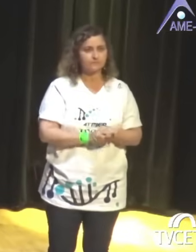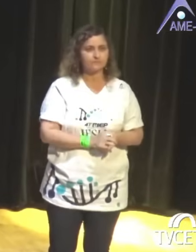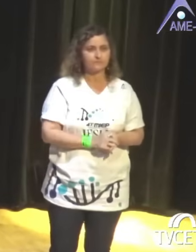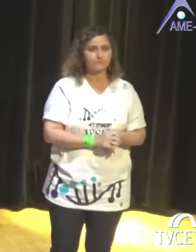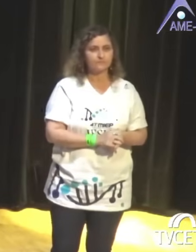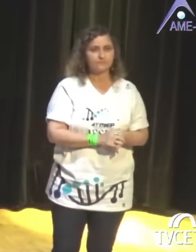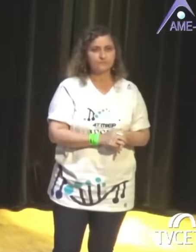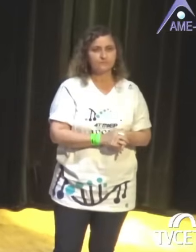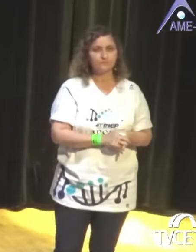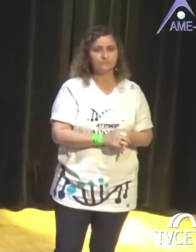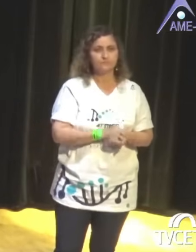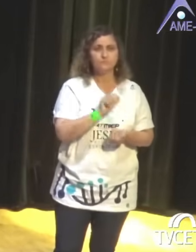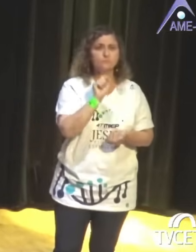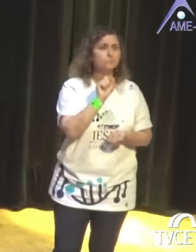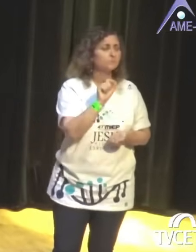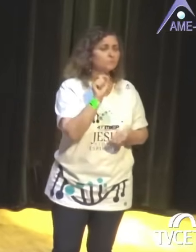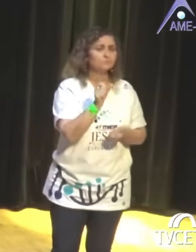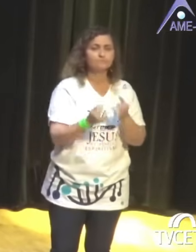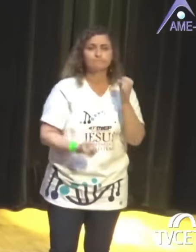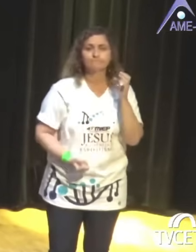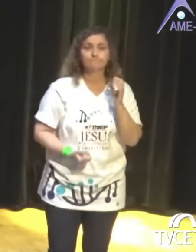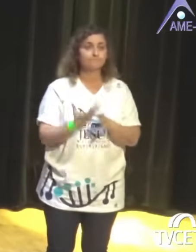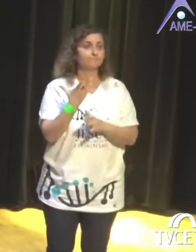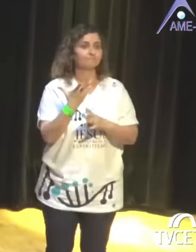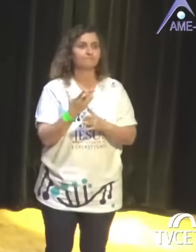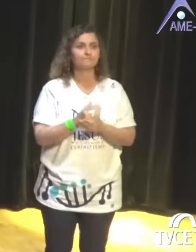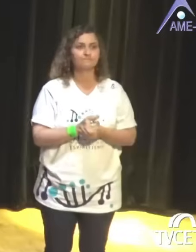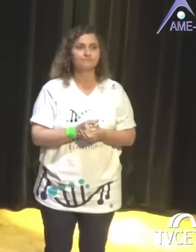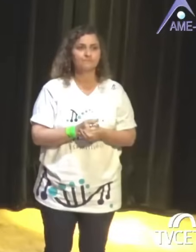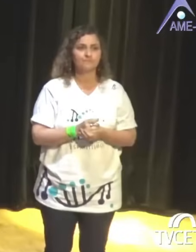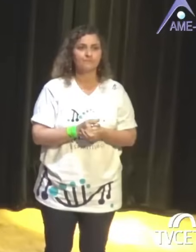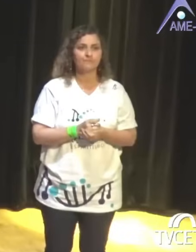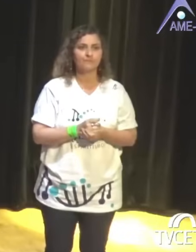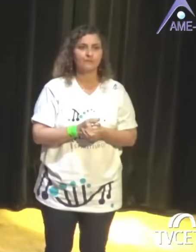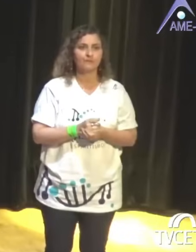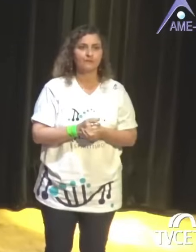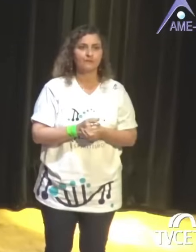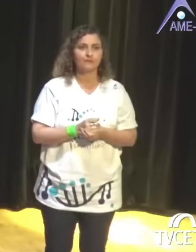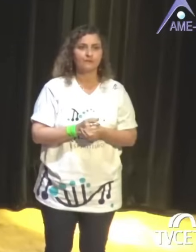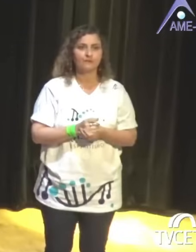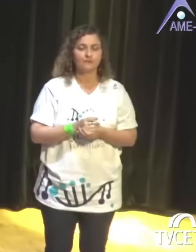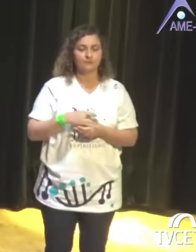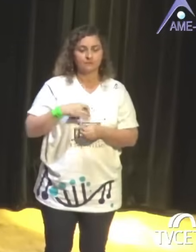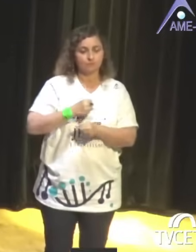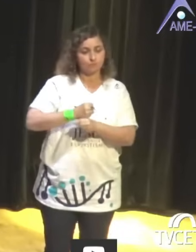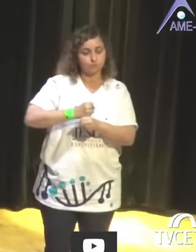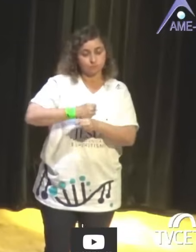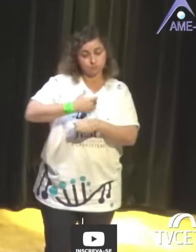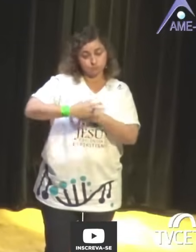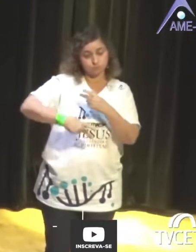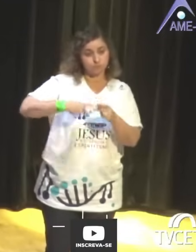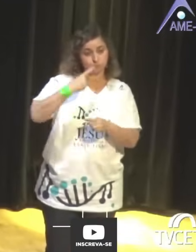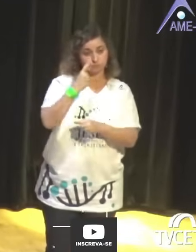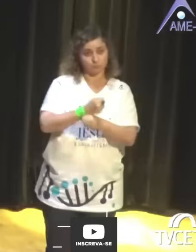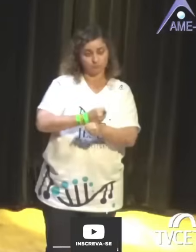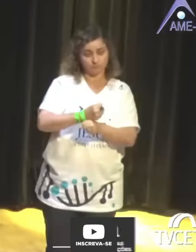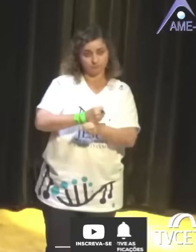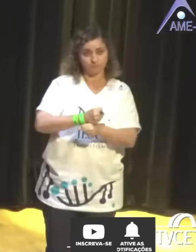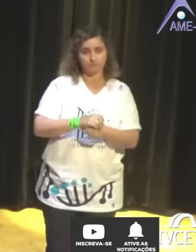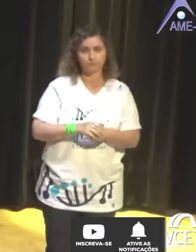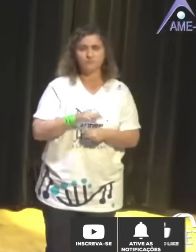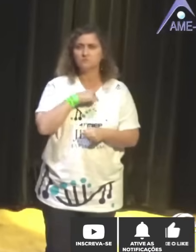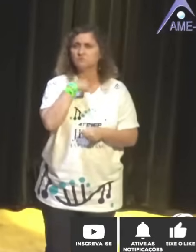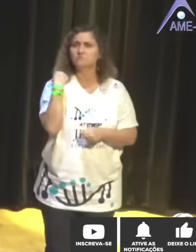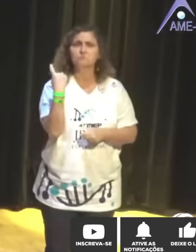petitório que que aconteceu passaram-se do anos e o que nós